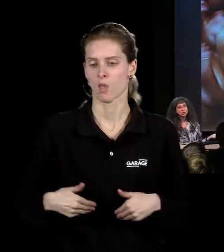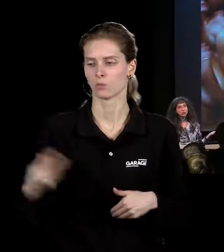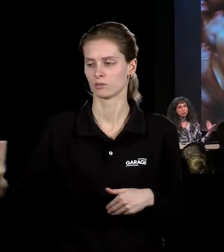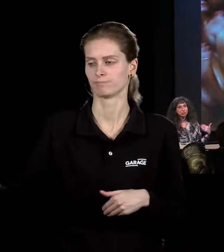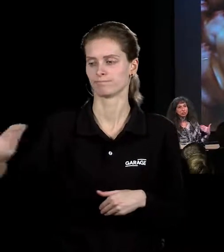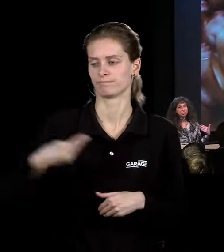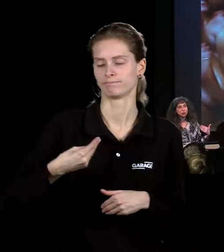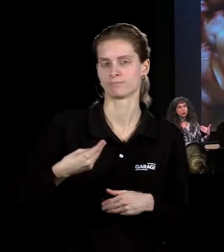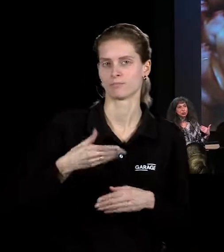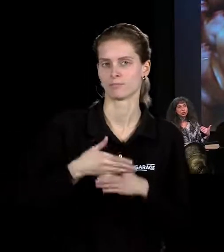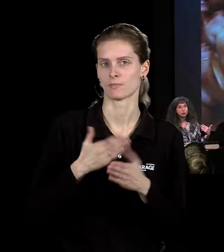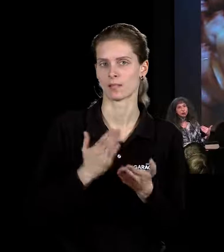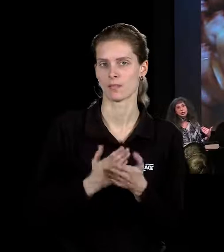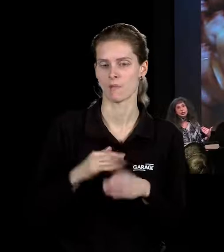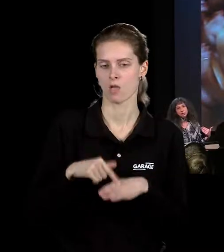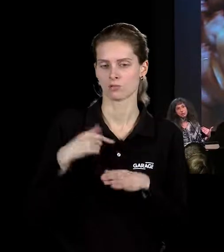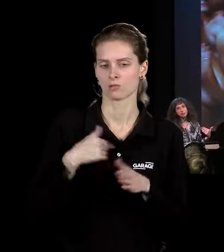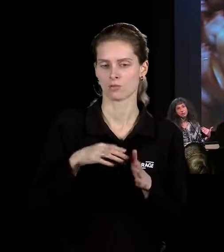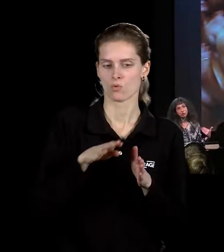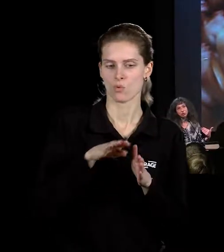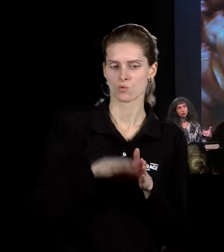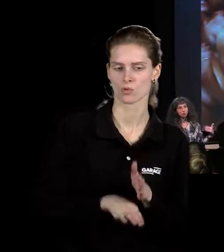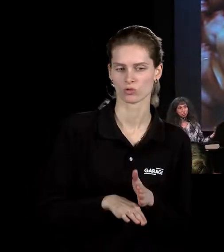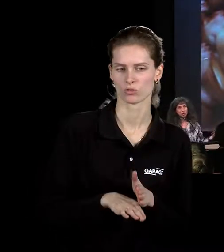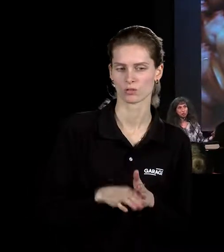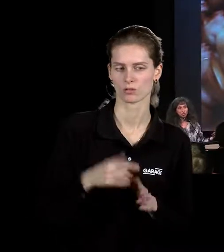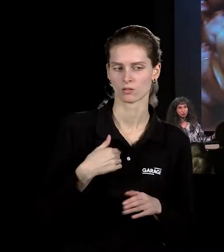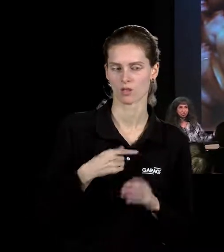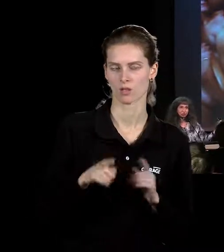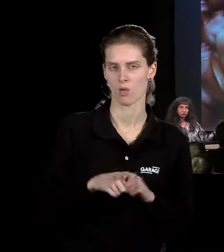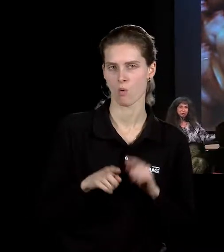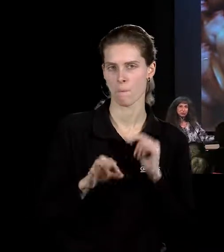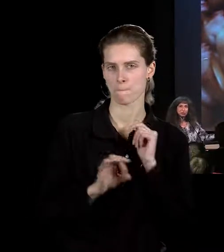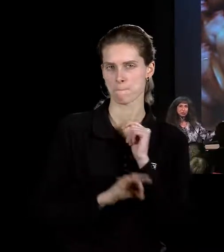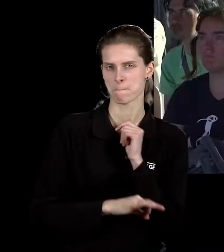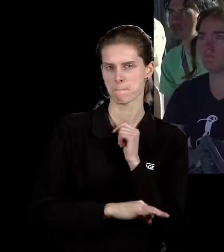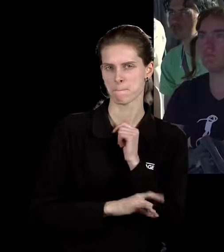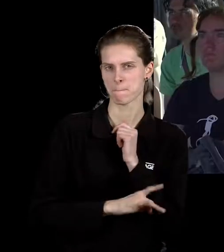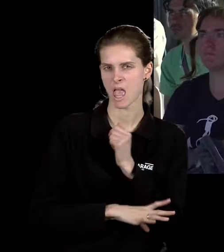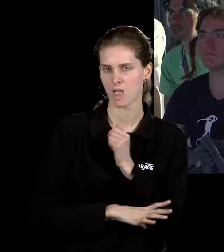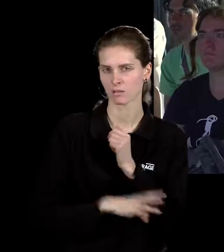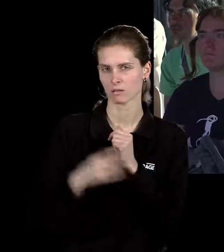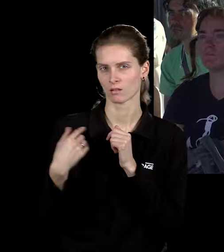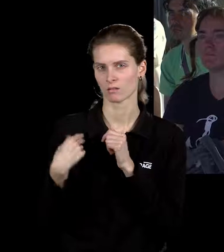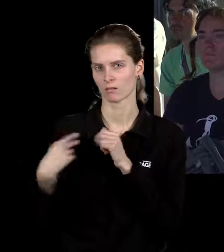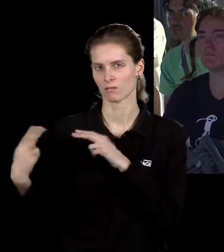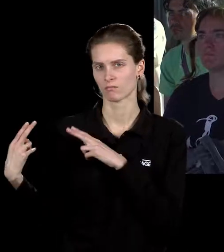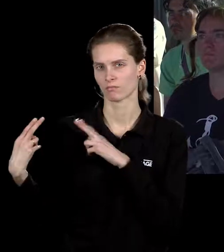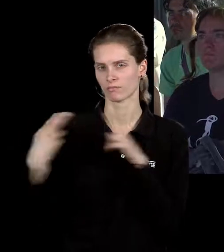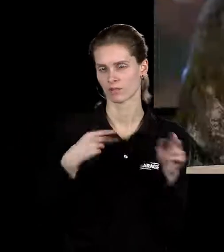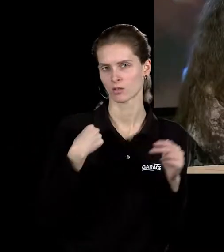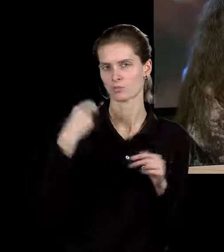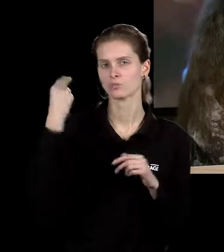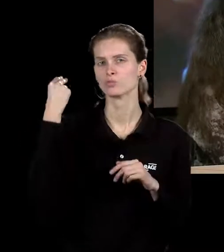хлеба. Это было одновременно ощущение и унижения, что ты такой бедняк, что ты вот эмигрант,